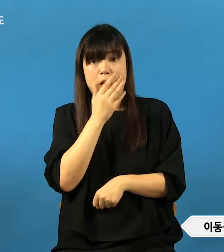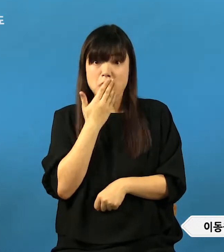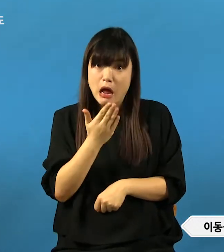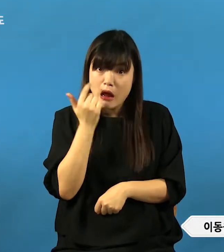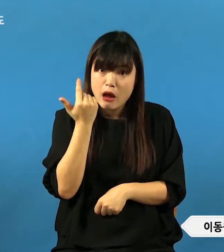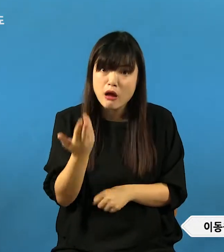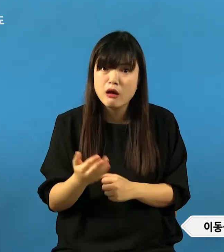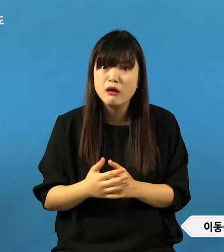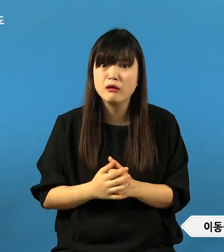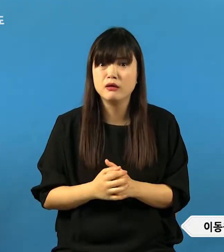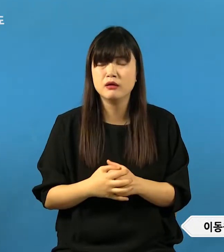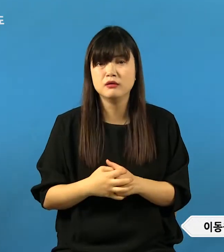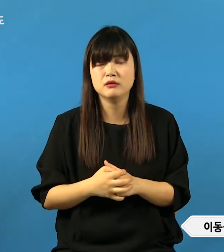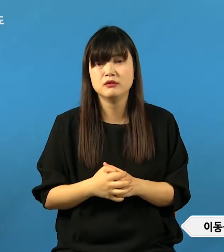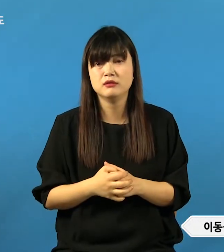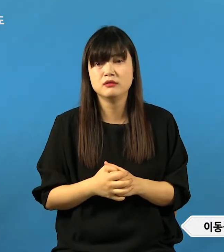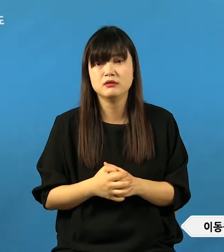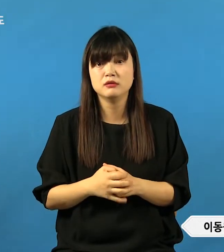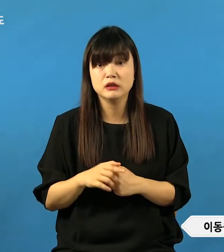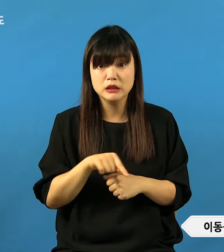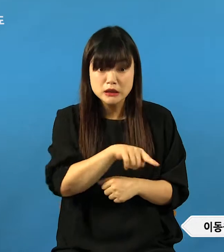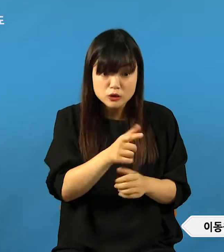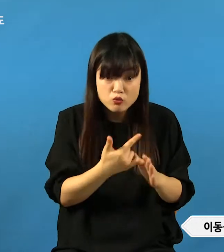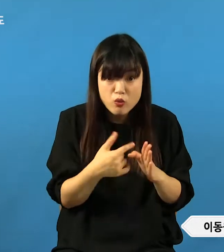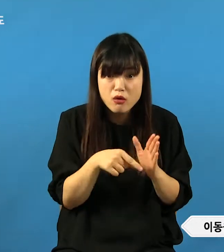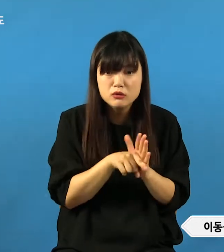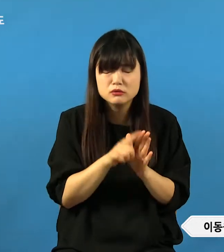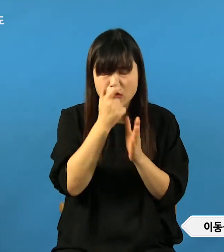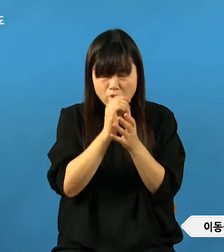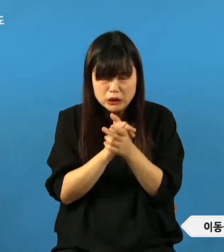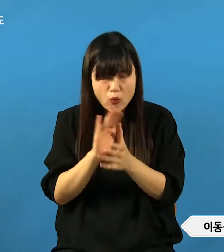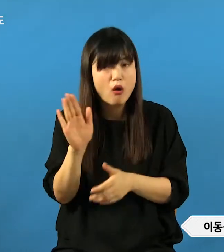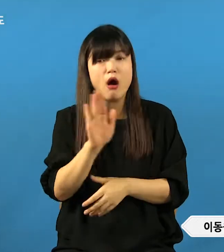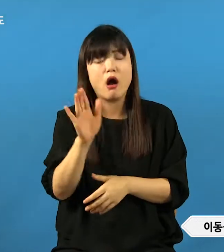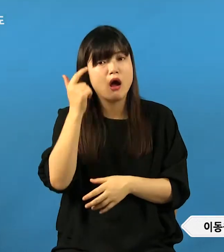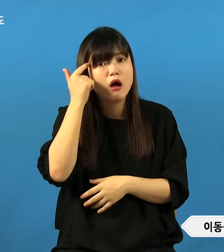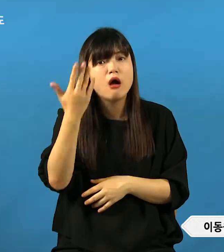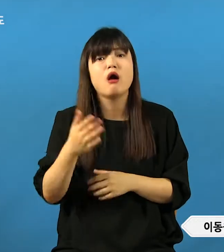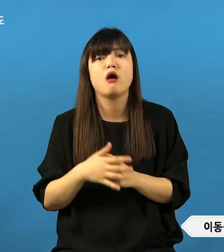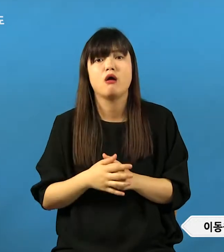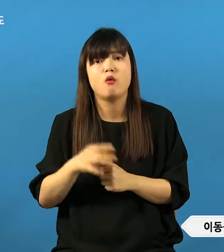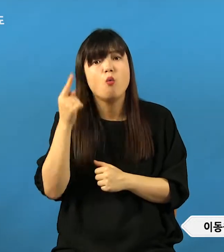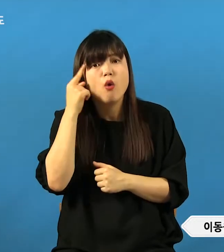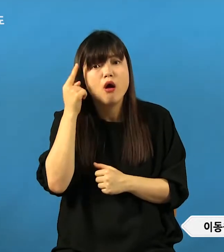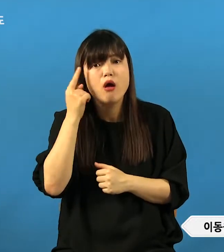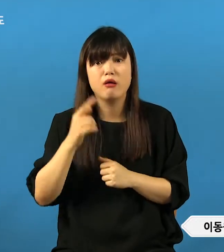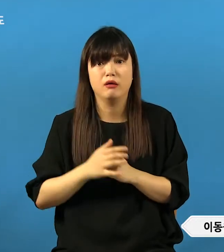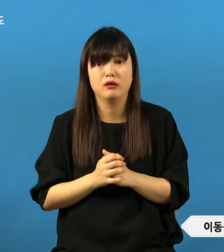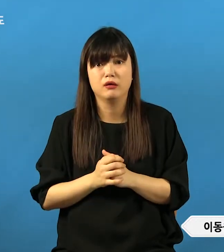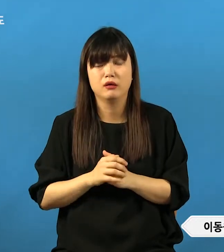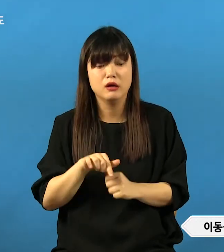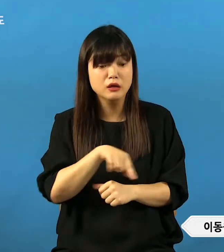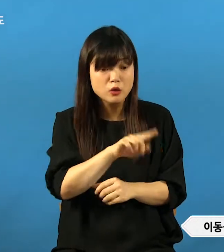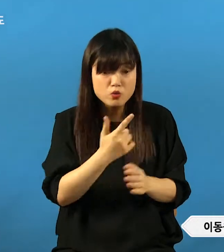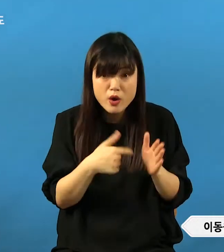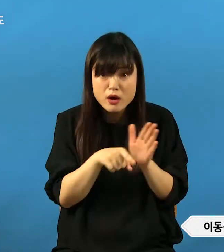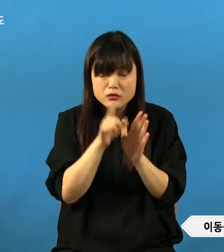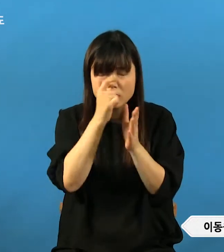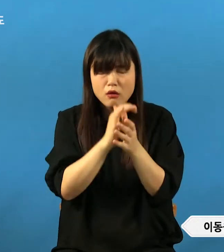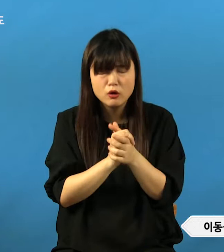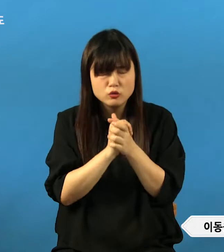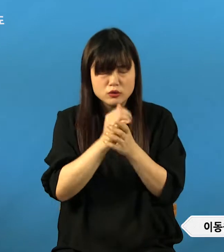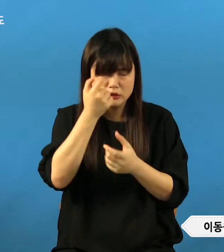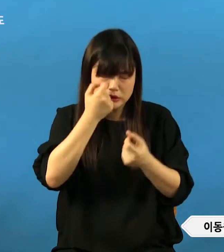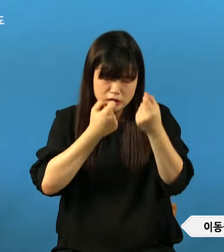않을 수가 있겠습니까? 그들을 위해 왜 기도하지 않고 계시나요? 그들을 위해서 왜 눈물을